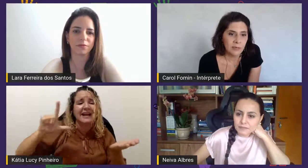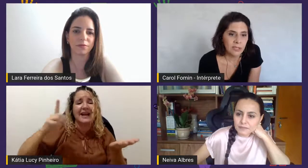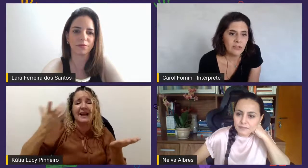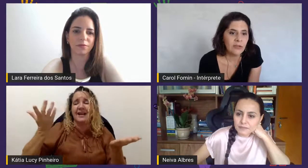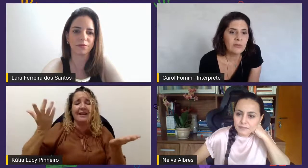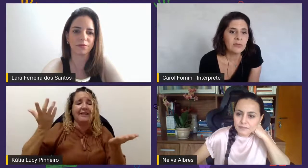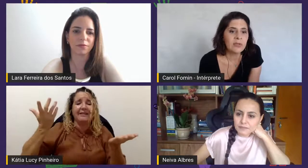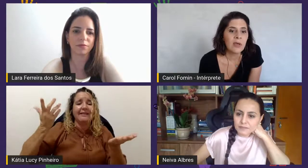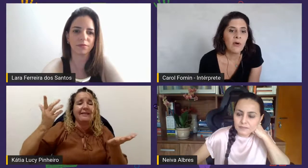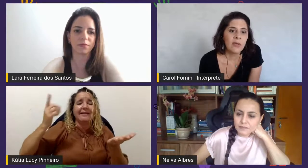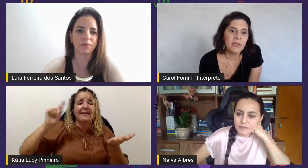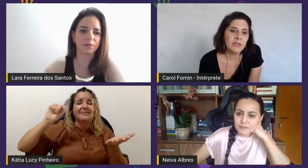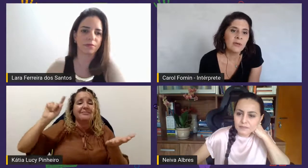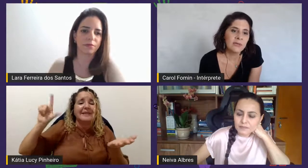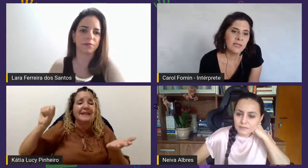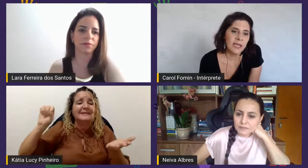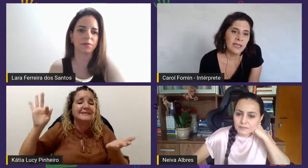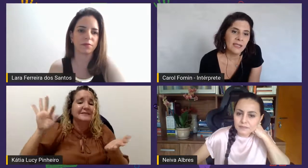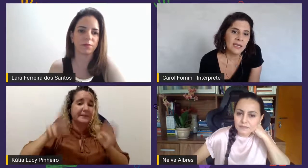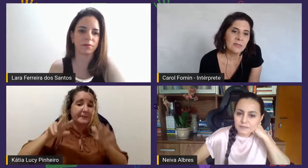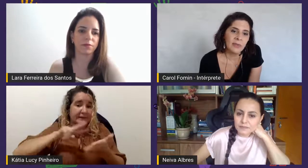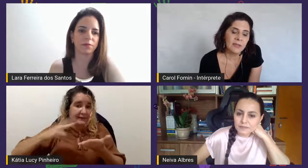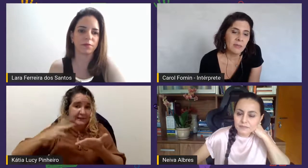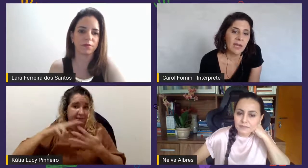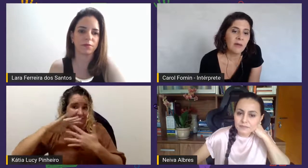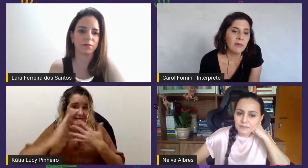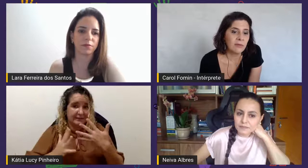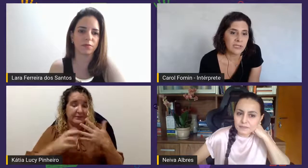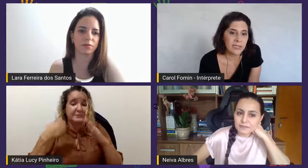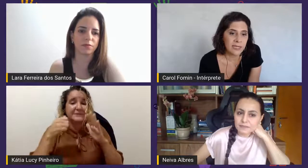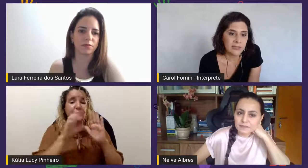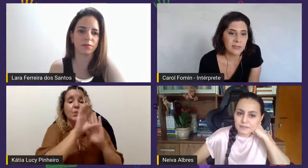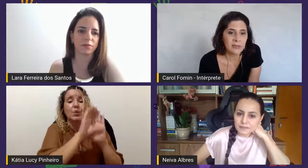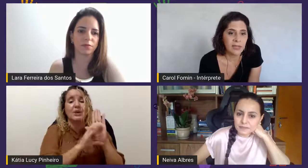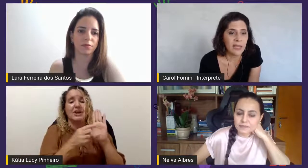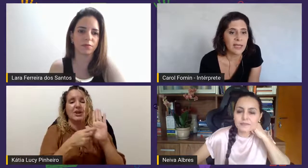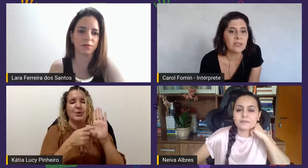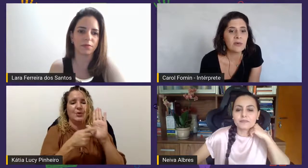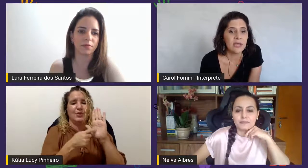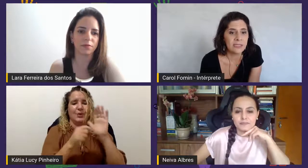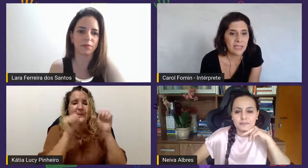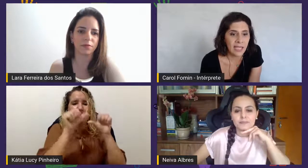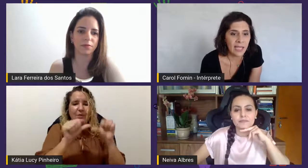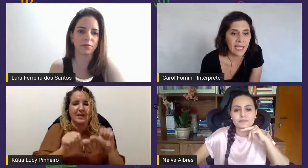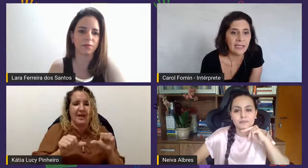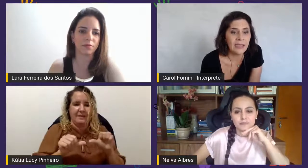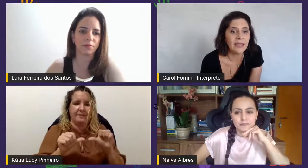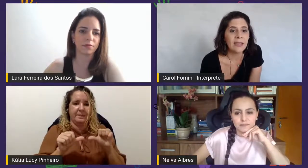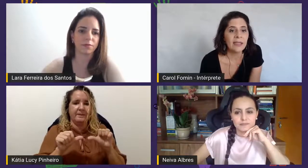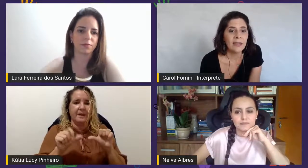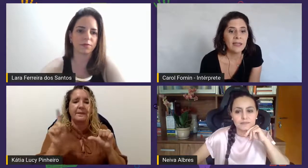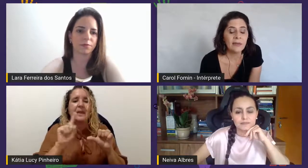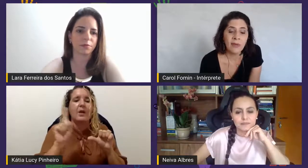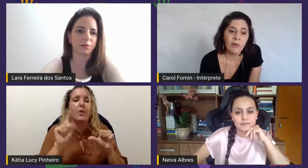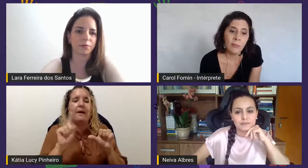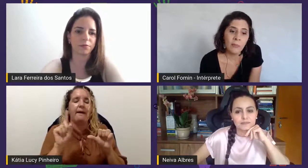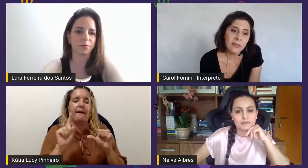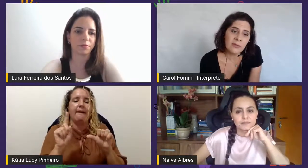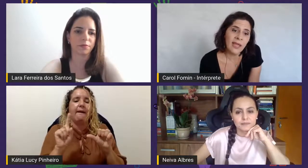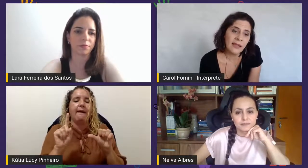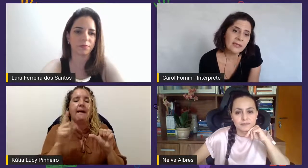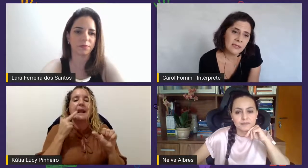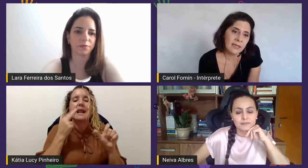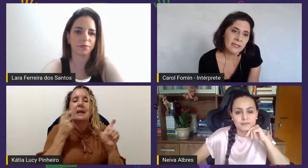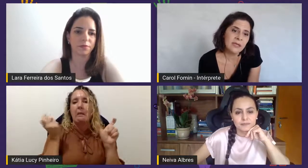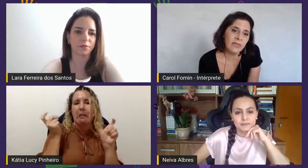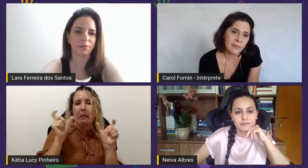pares linguísticos, ou em que se considere que eles podem trabalhar com línguas de sinais internacionais, com a SL, né? Então, eu penso